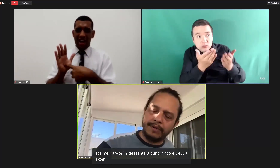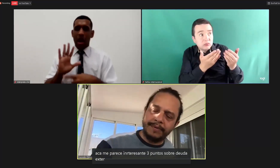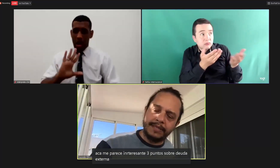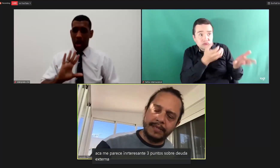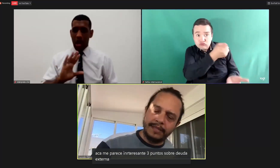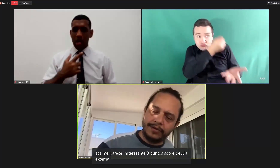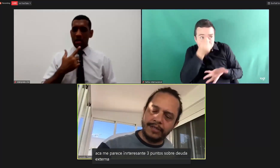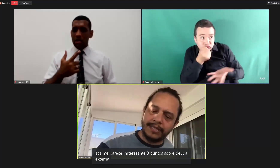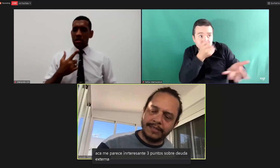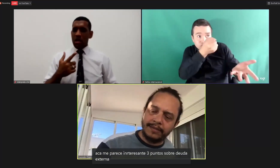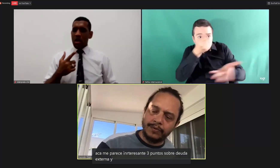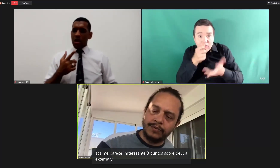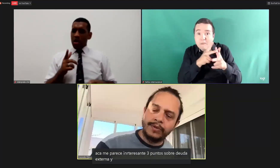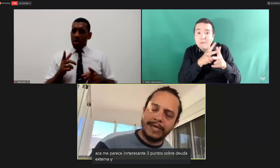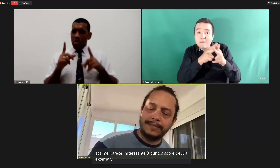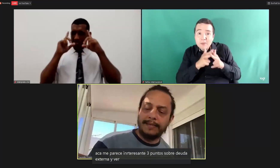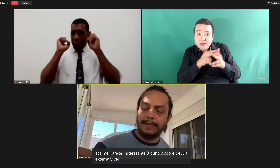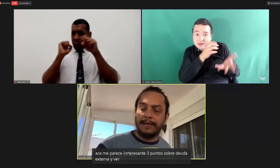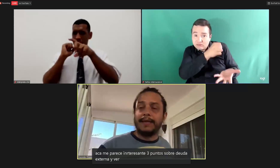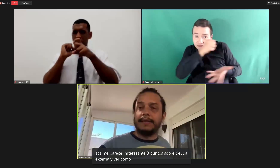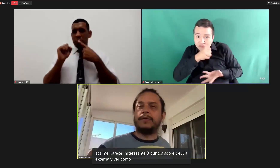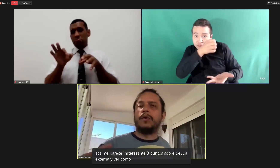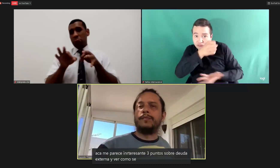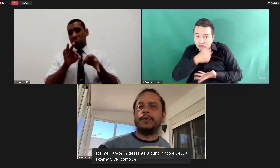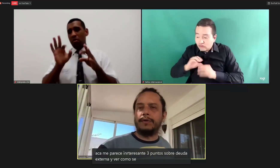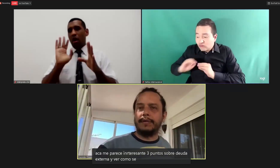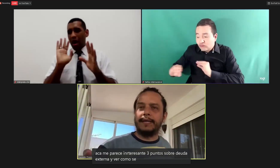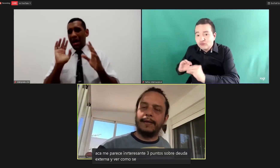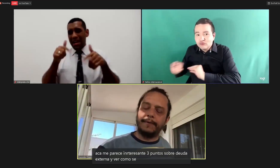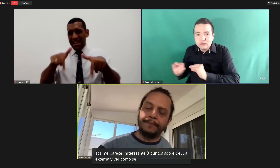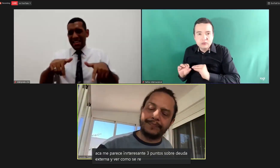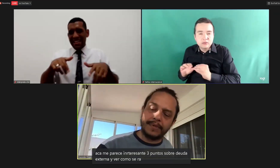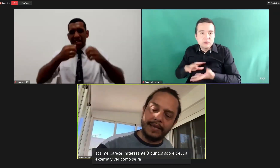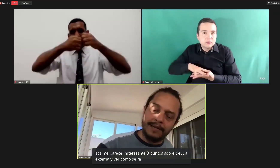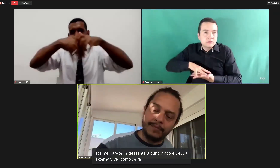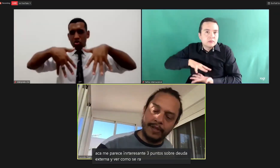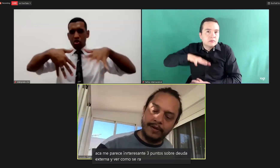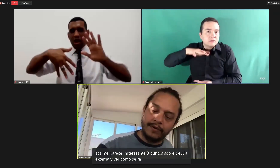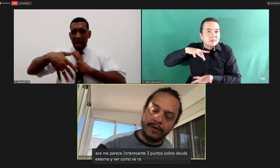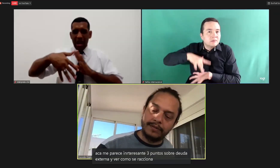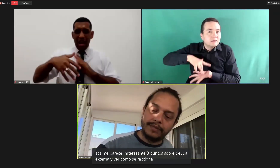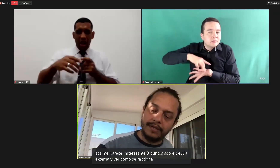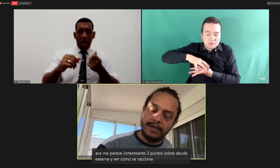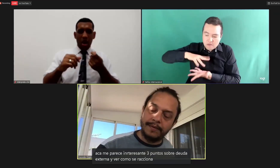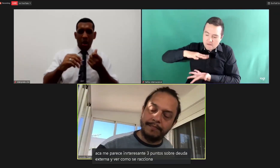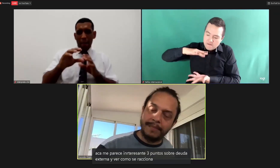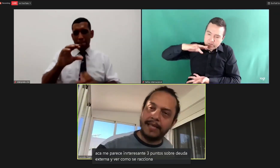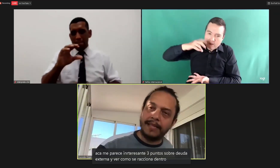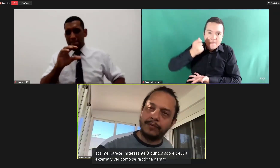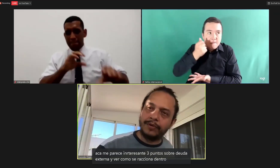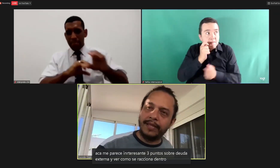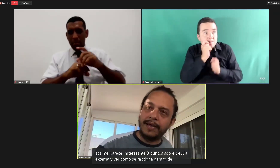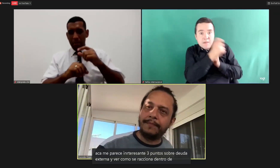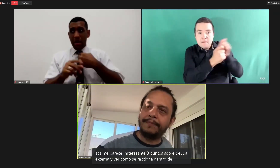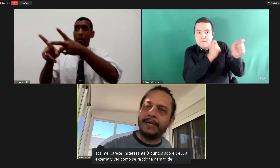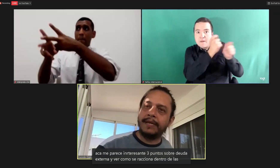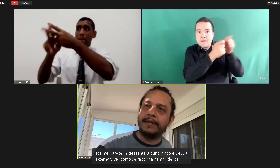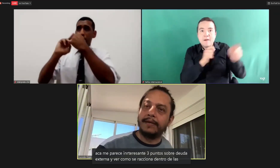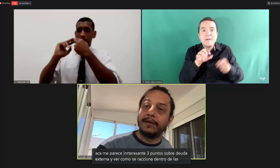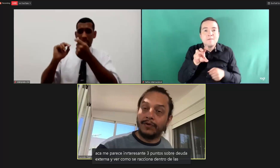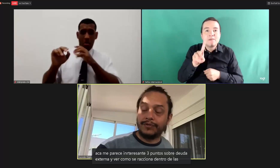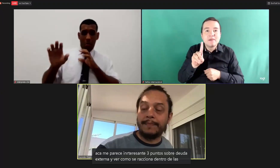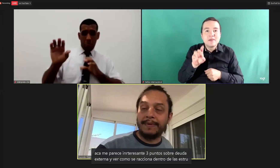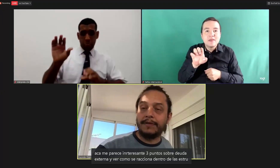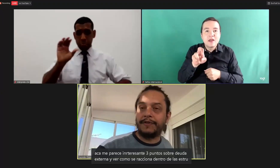reacciona habitualmente dentro de estas estructuras y cómo el modelo de medidas de autoridad